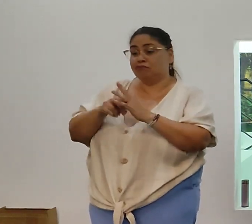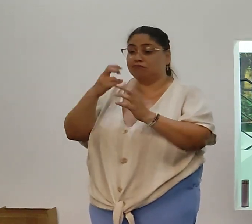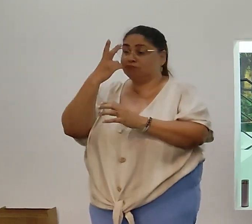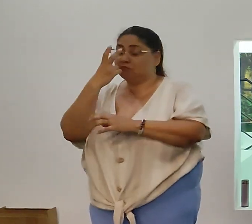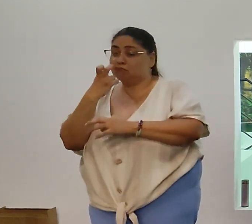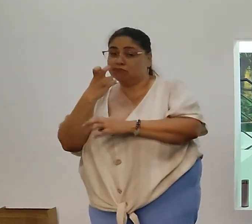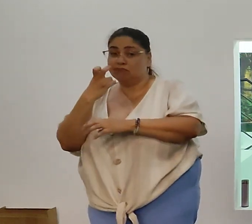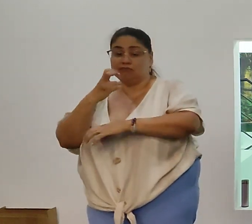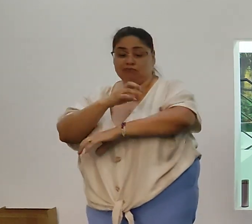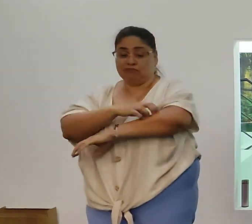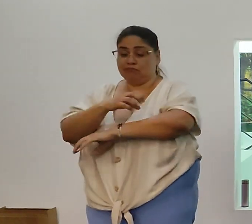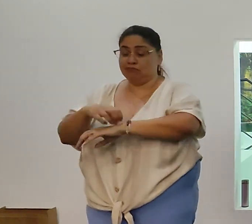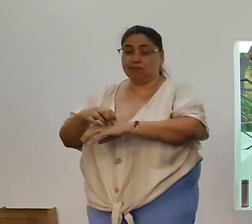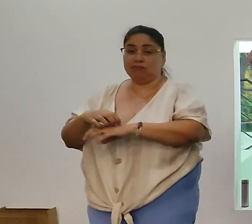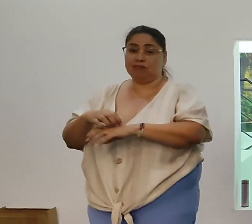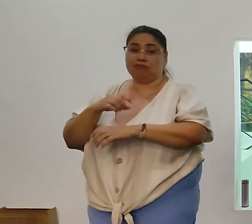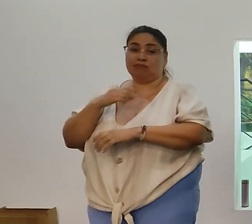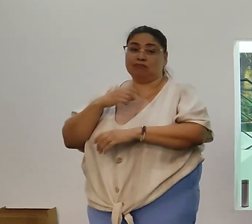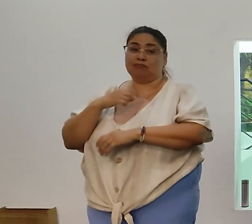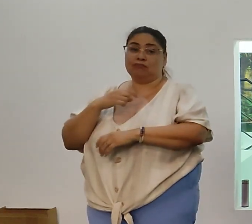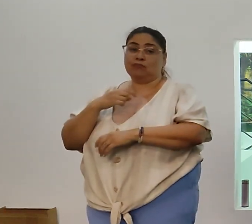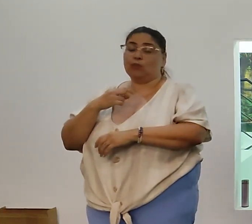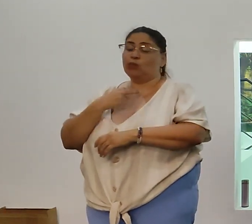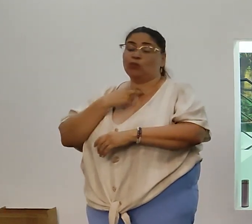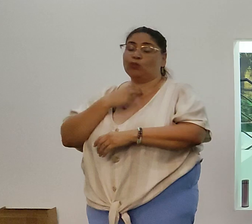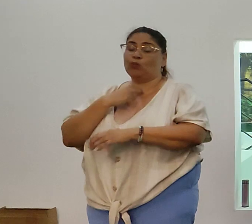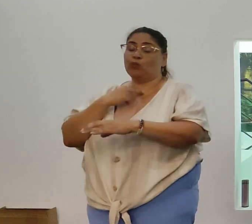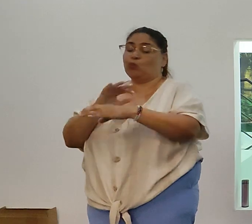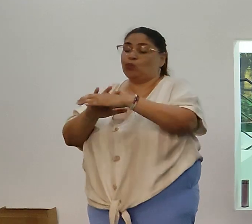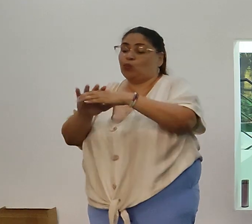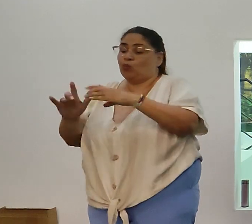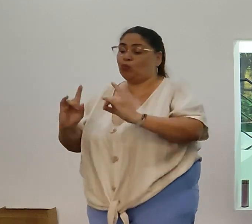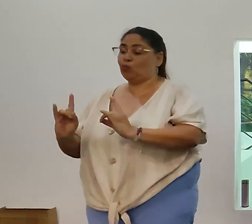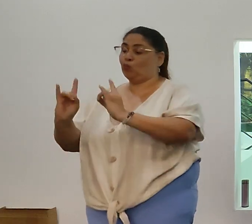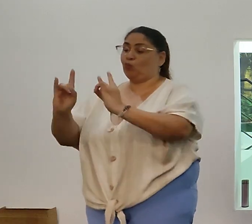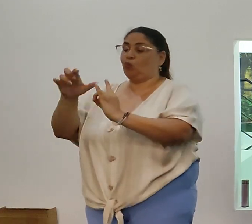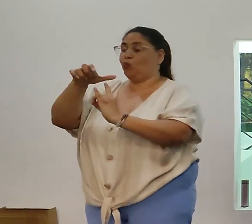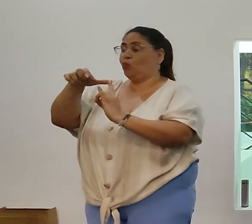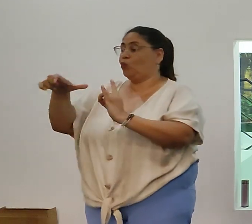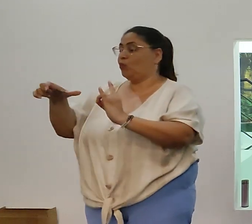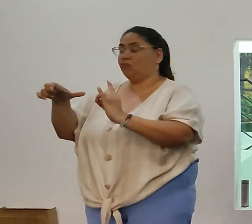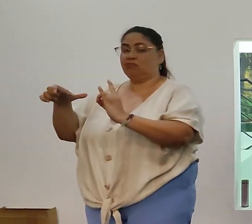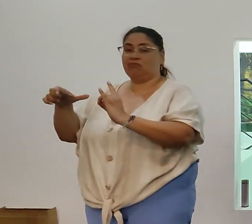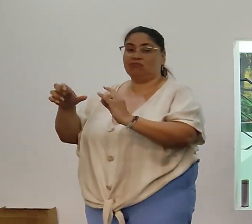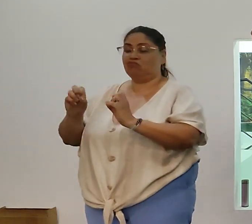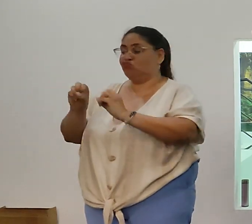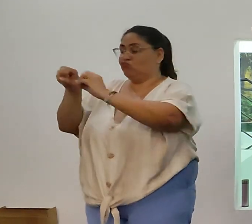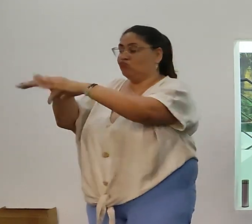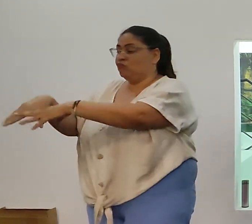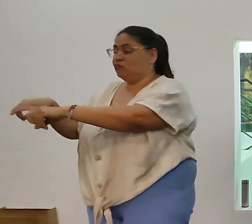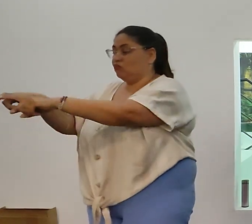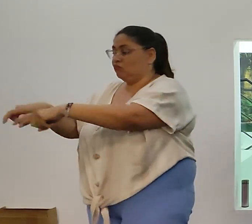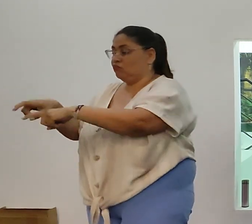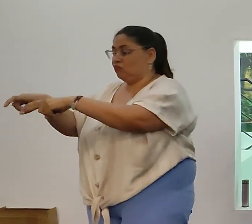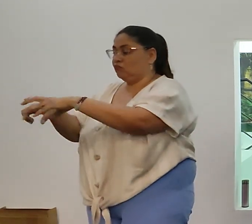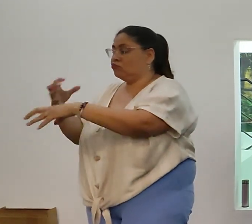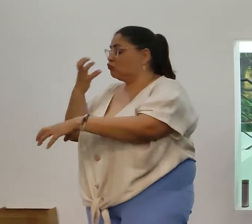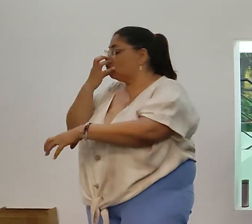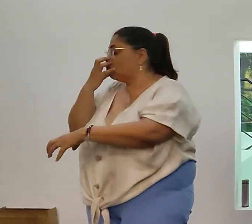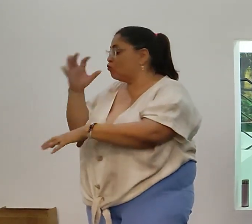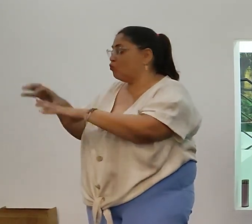tinham condições de serem enterrados em túmulos. Muitas vezes eles eram jogados em algum campo em céu aberto para serem devorados